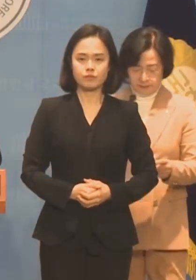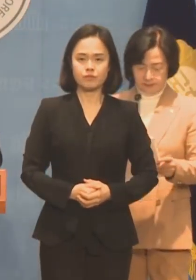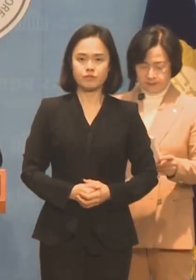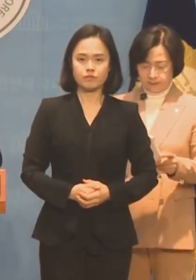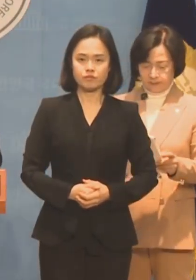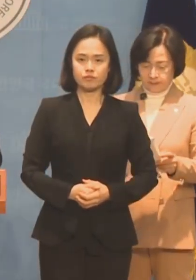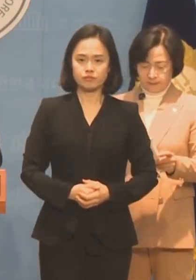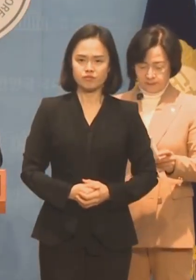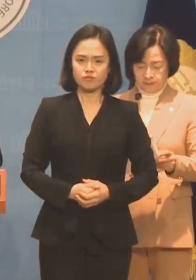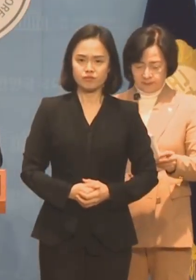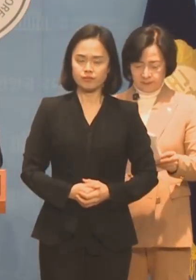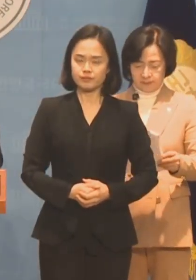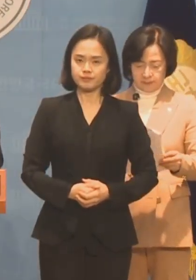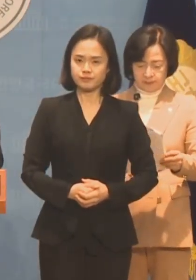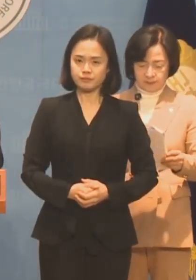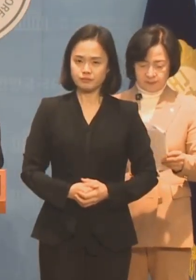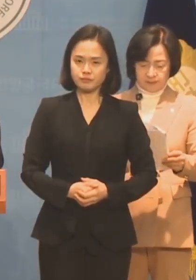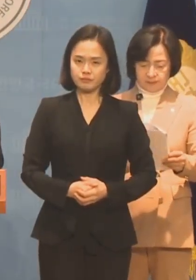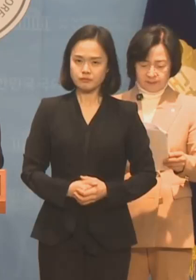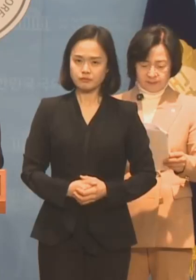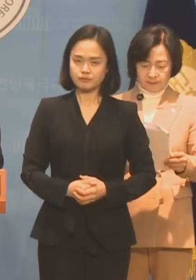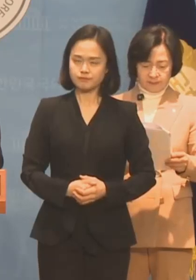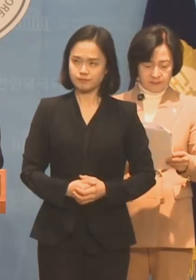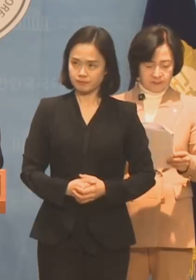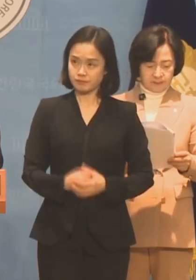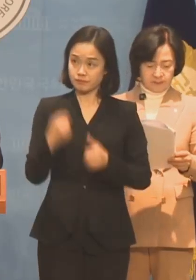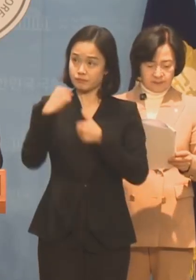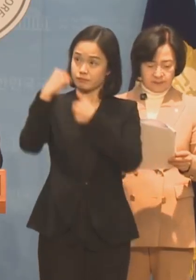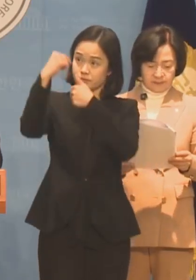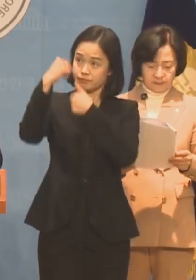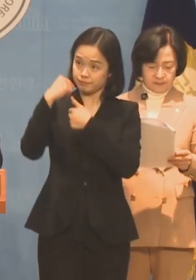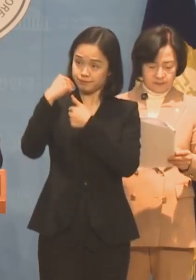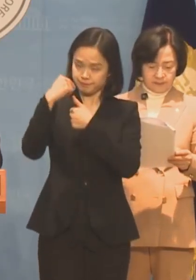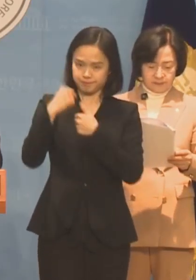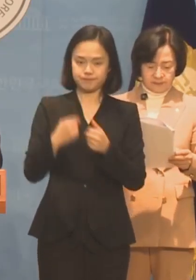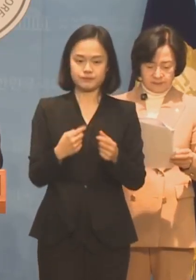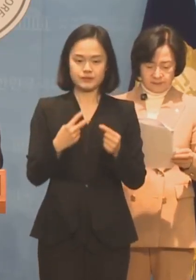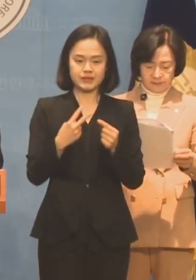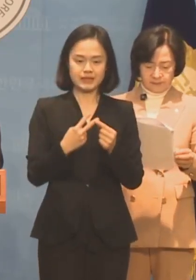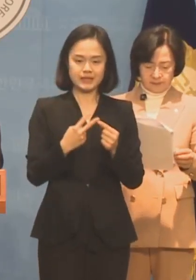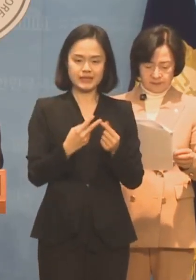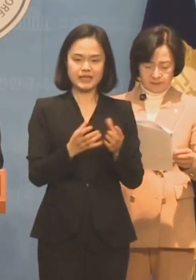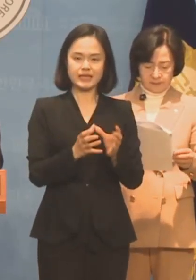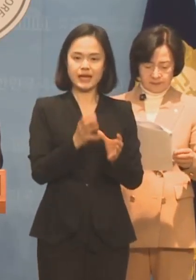지시를 받은 작전과장은 제2특수임무대대장, 제35